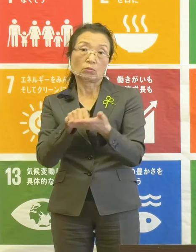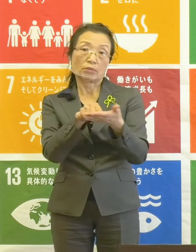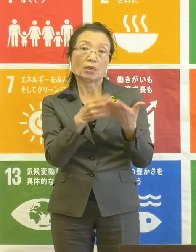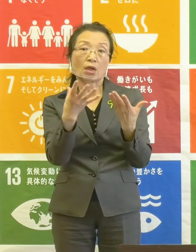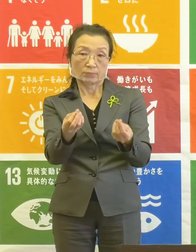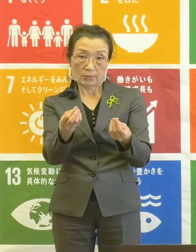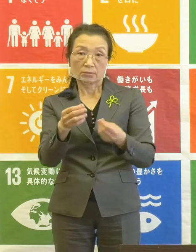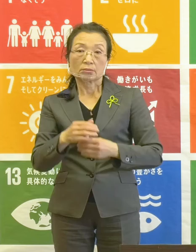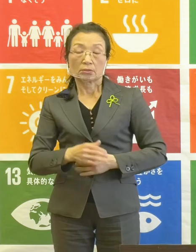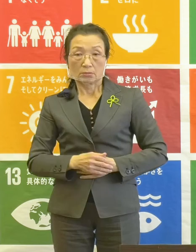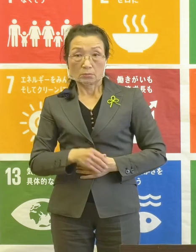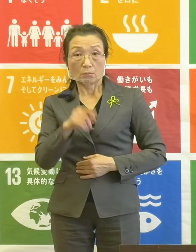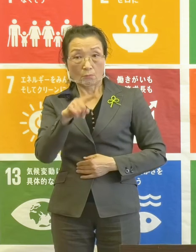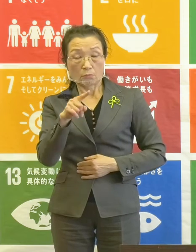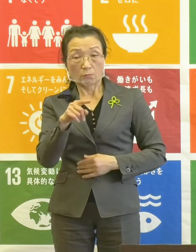この